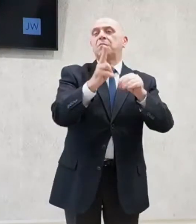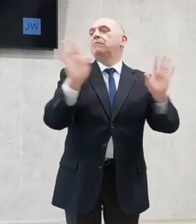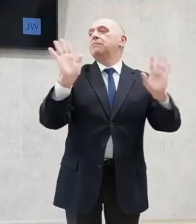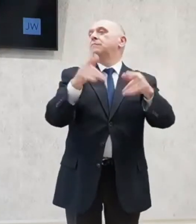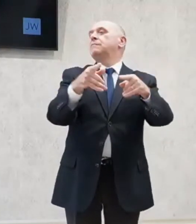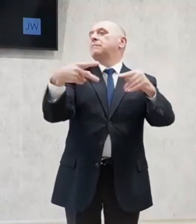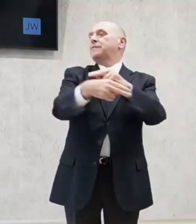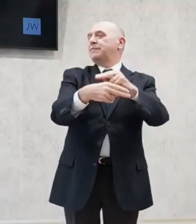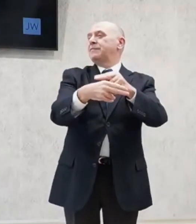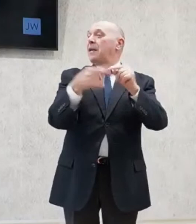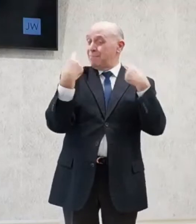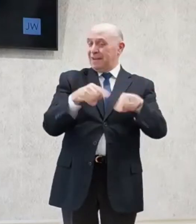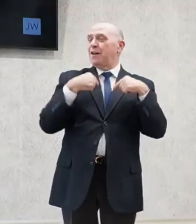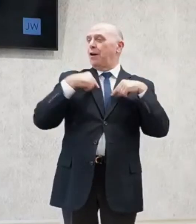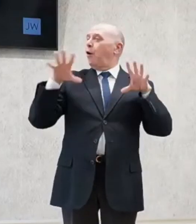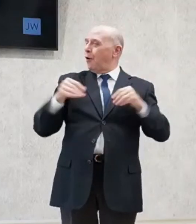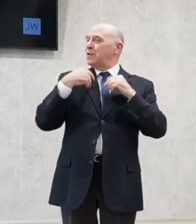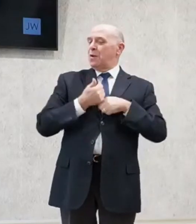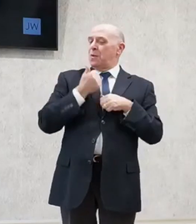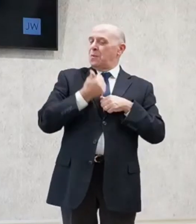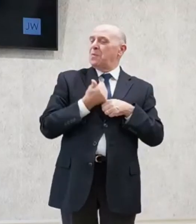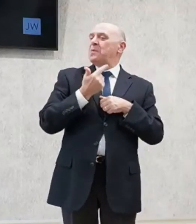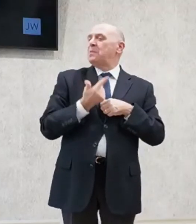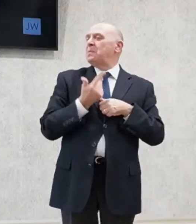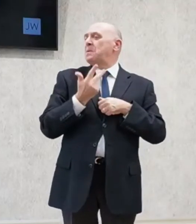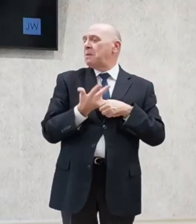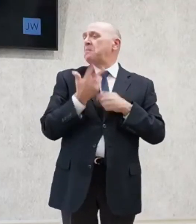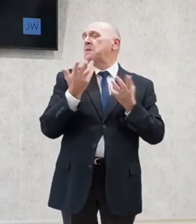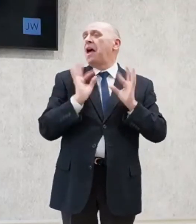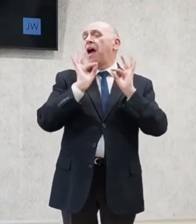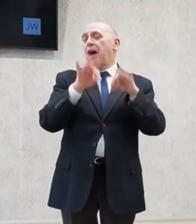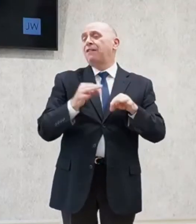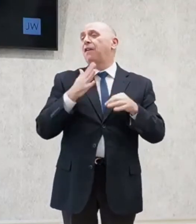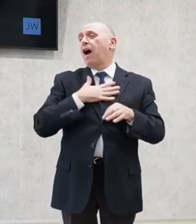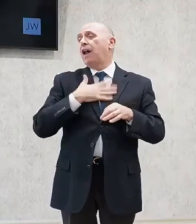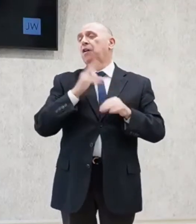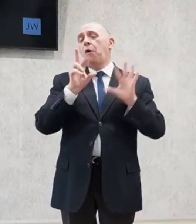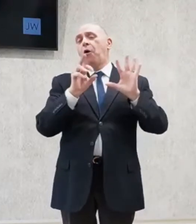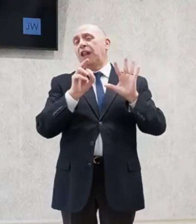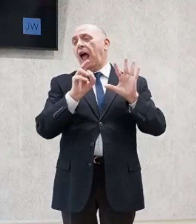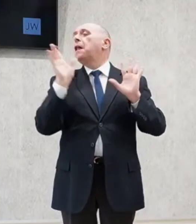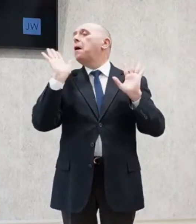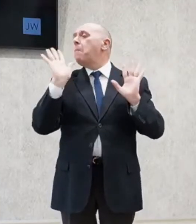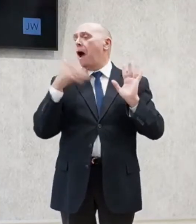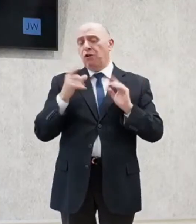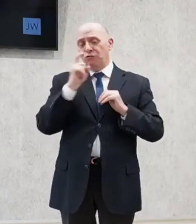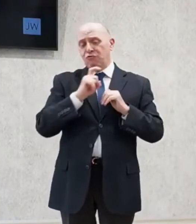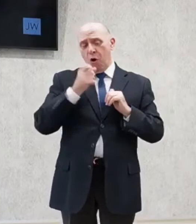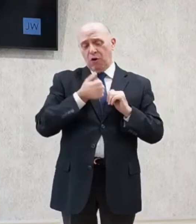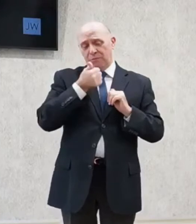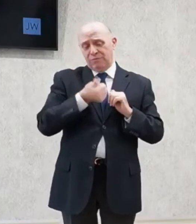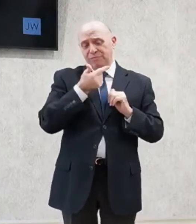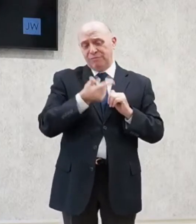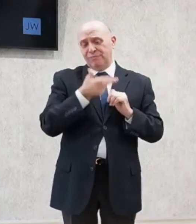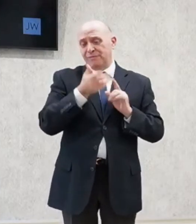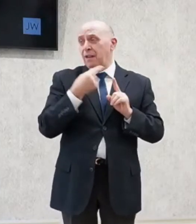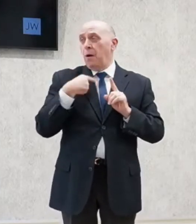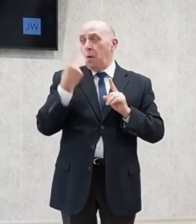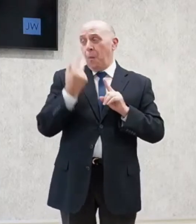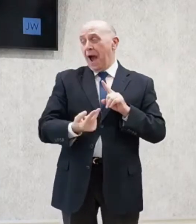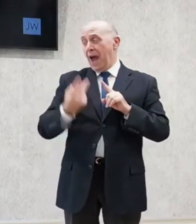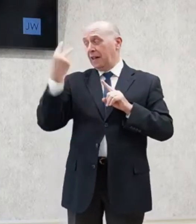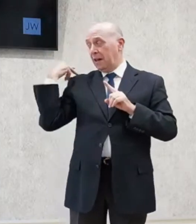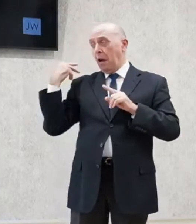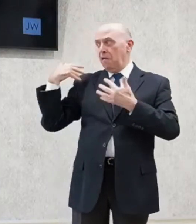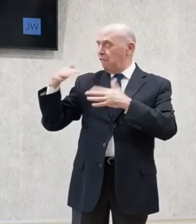1 2 arrivare a 80 anni ma sono giorni se noi guardiamo indietro di quello che abbiamo